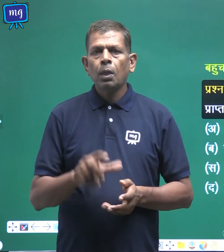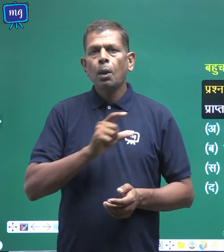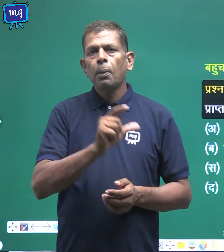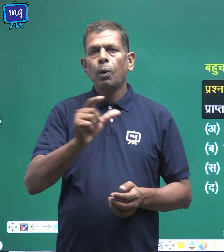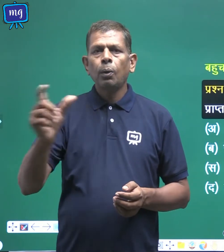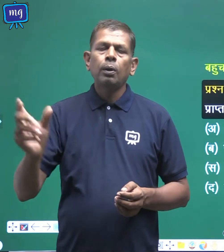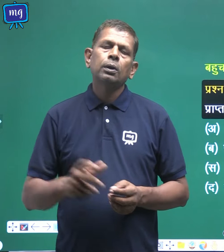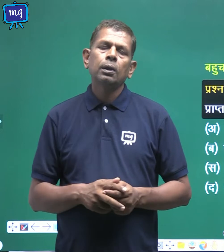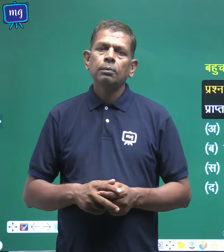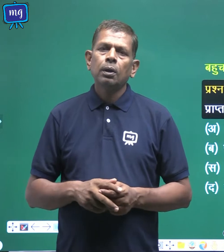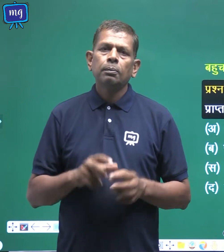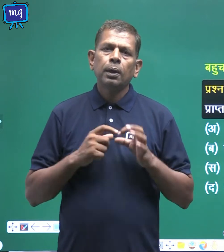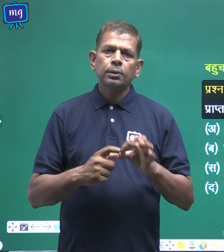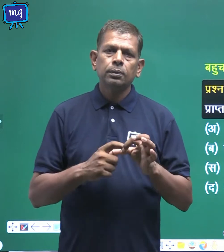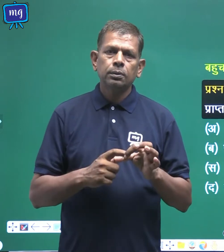बहुचयनात्मक प्रश्न।